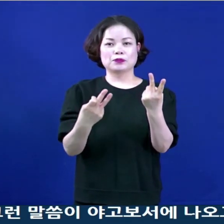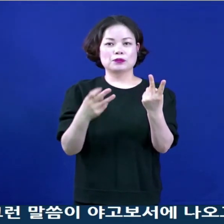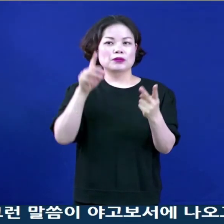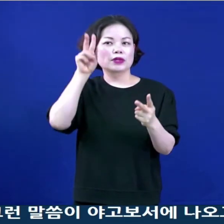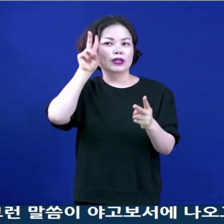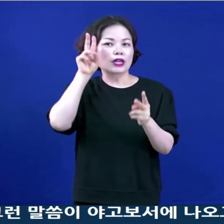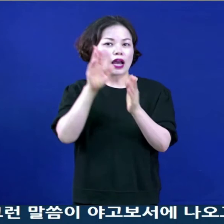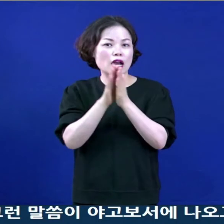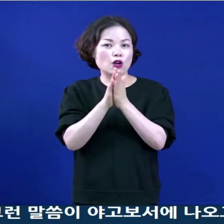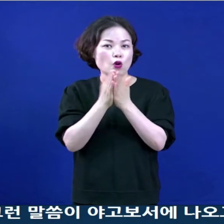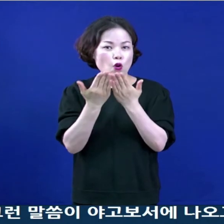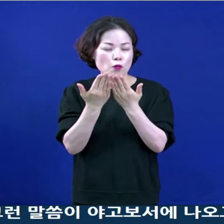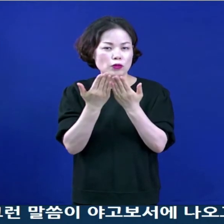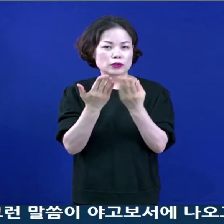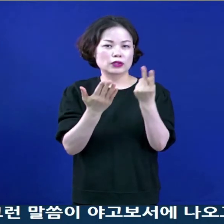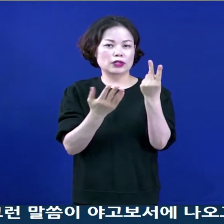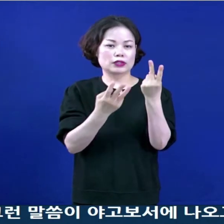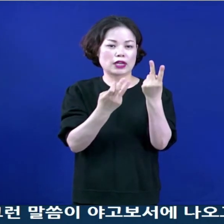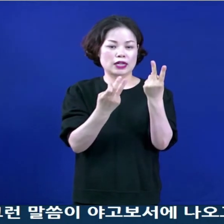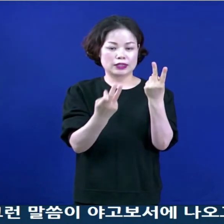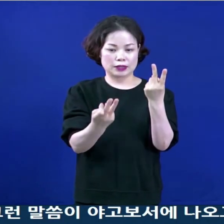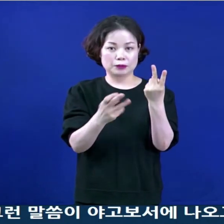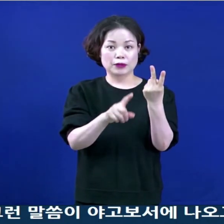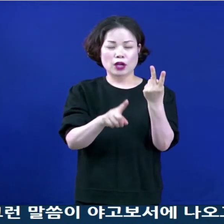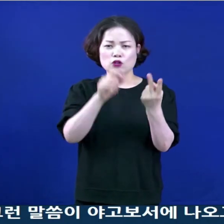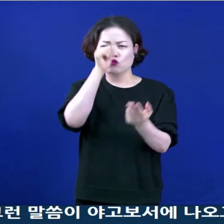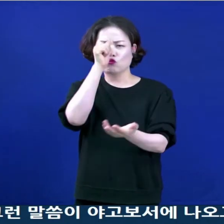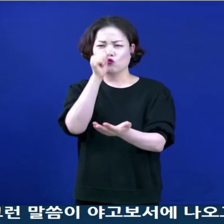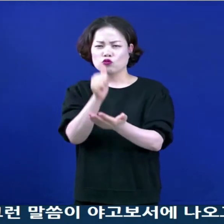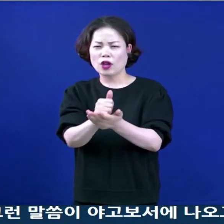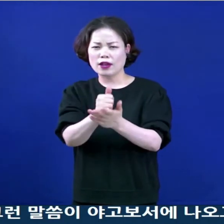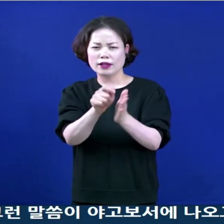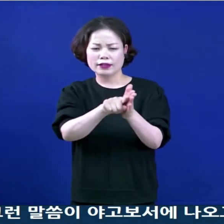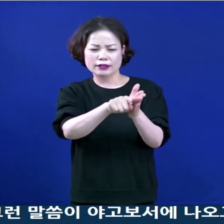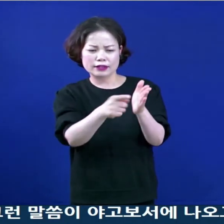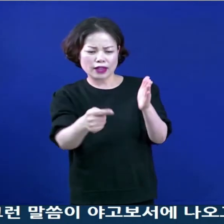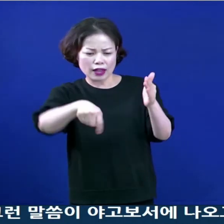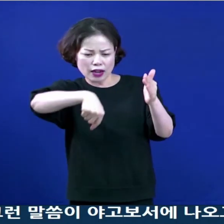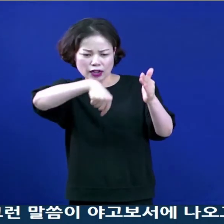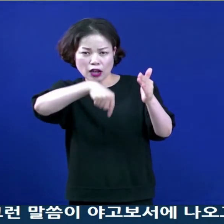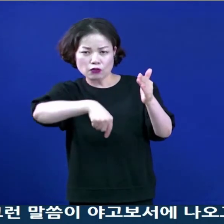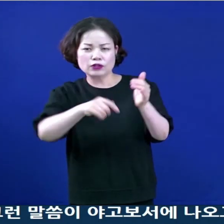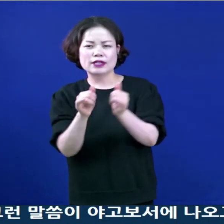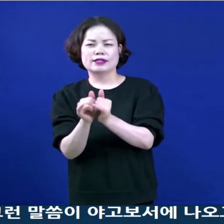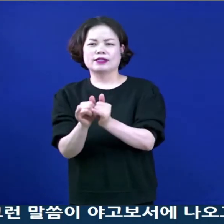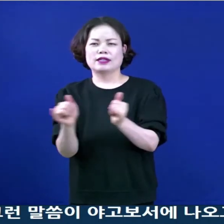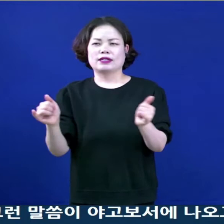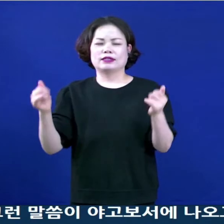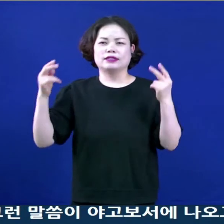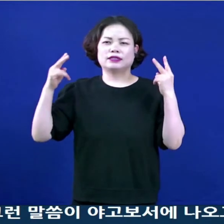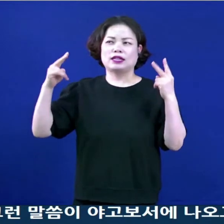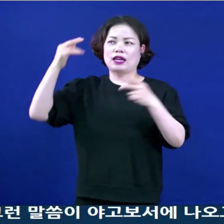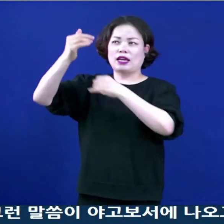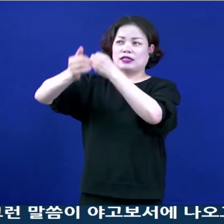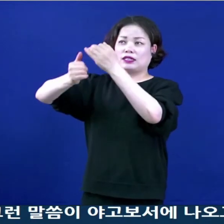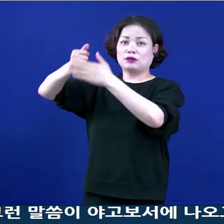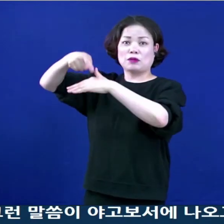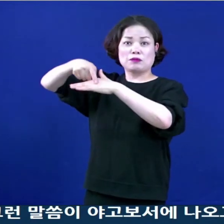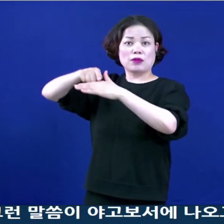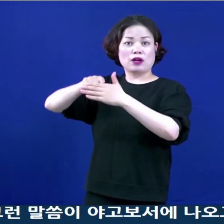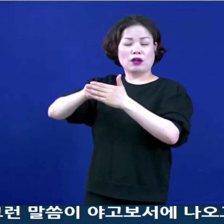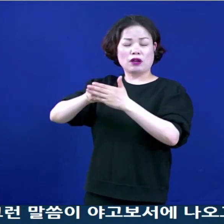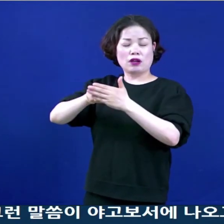야고보서 2장 13절 말씀. 이것이 죄와 타락 가운데 있는 인간을 향하여 하나님의